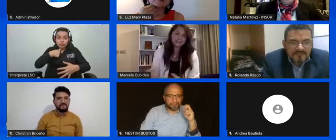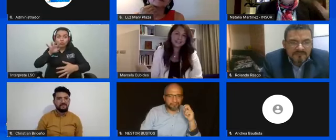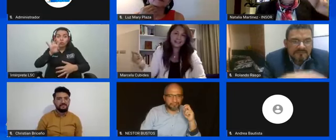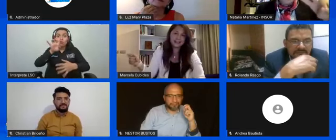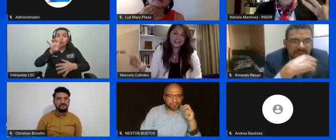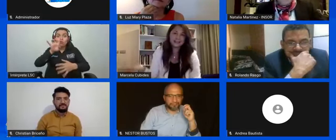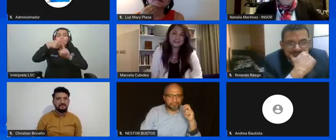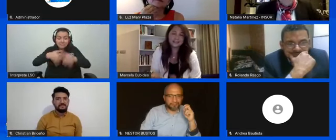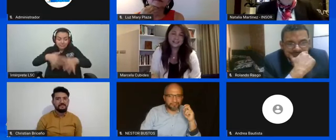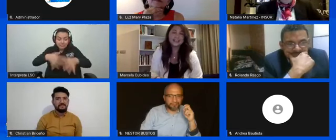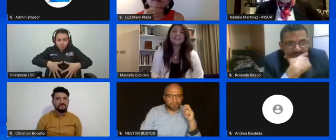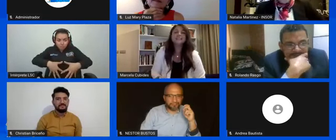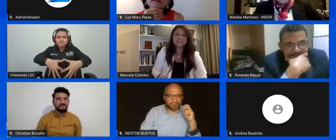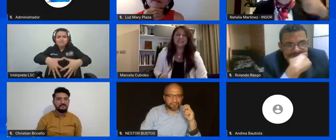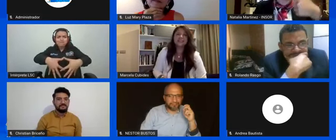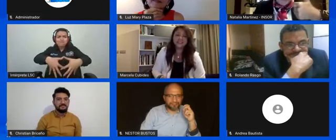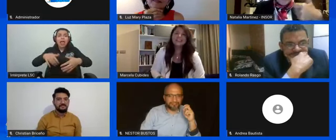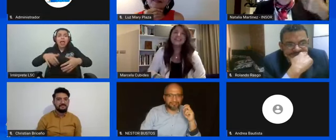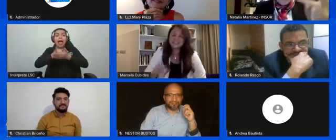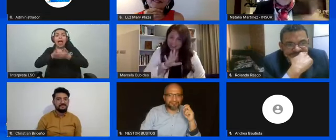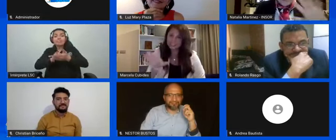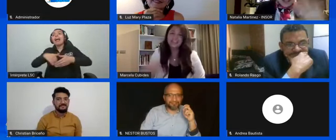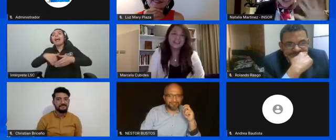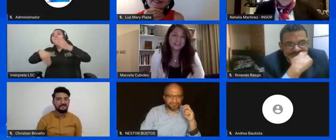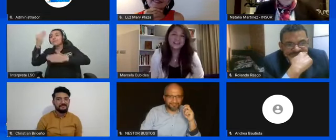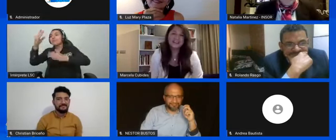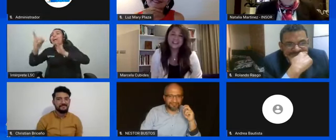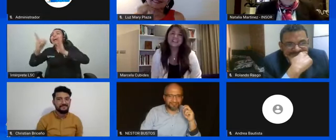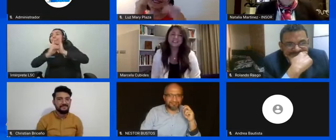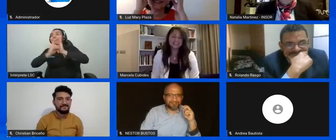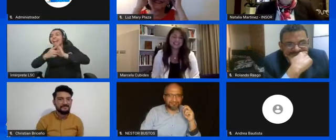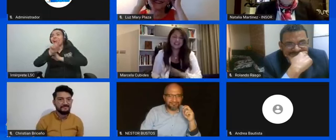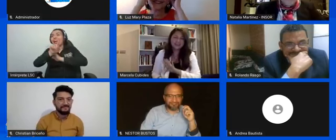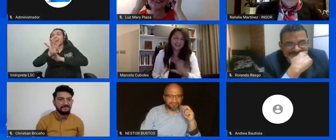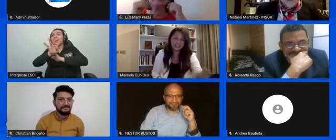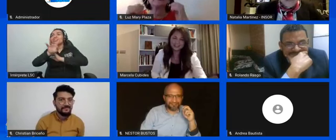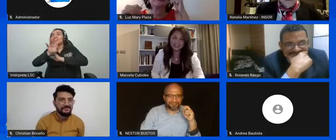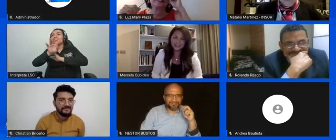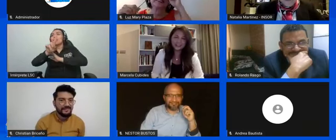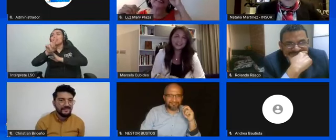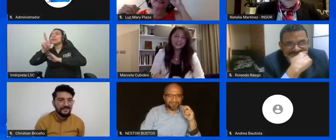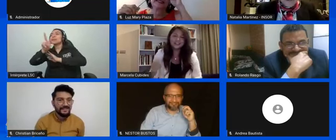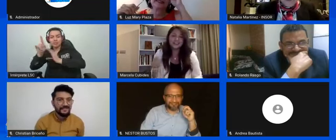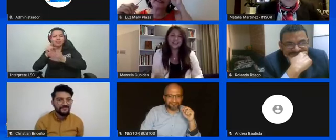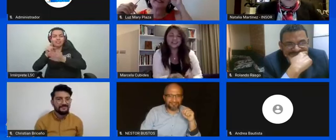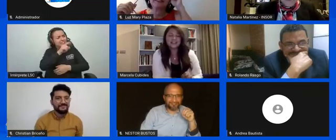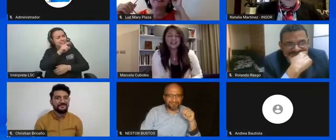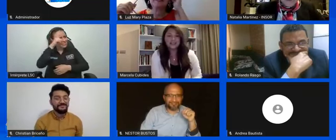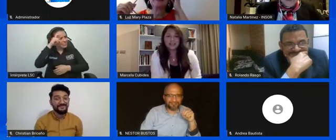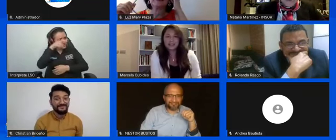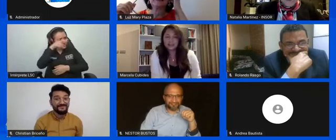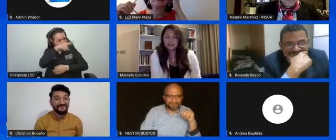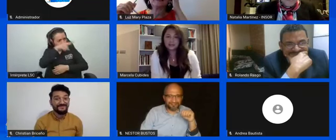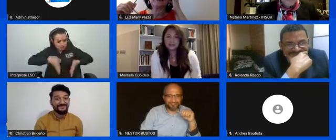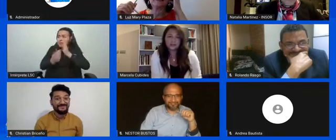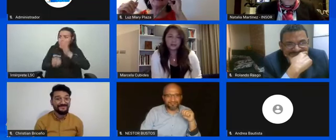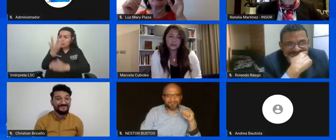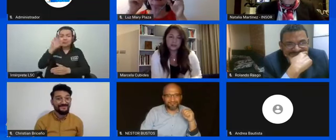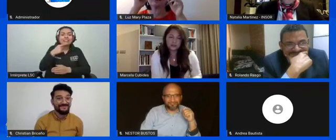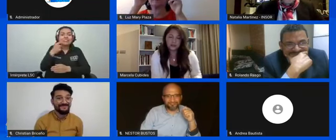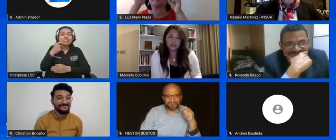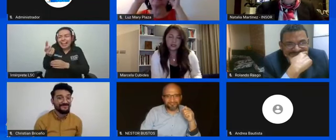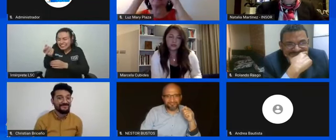de grande. Tuviste dos hijos al tiempo, tuviste el decreto y a tu hija casi al tiempo. Sí, tal cual, así fue, salió ese decreto y